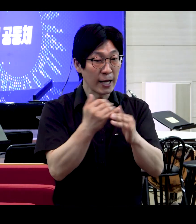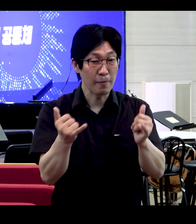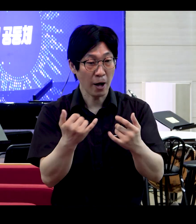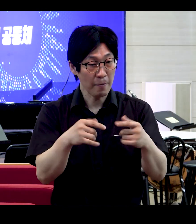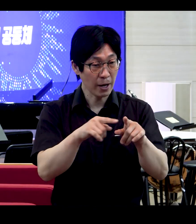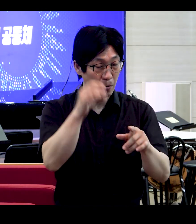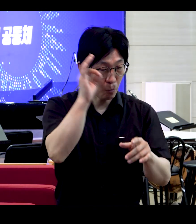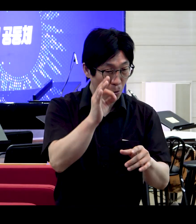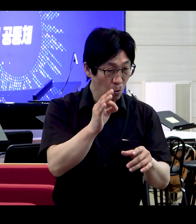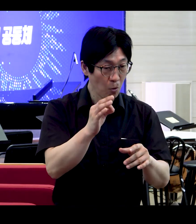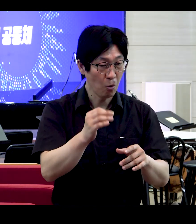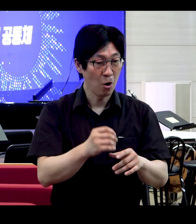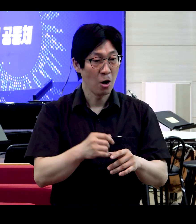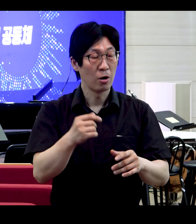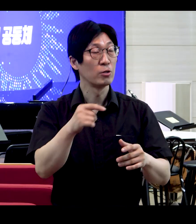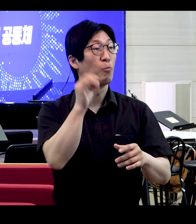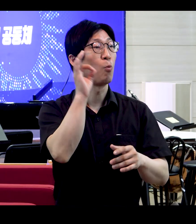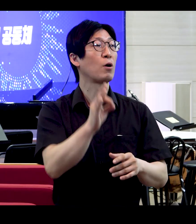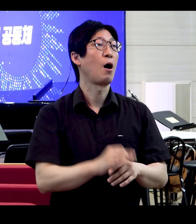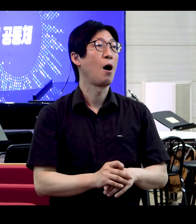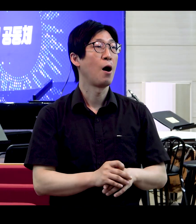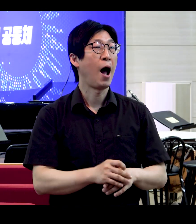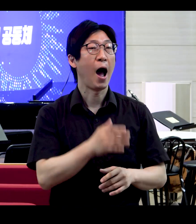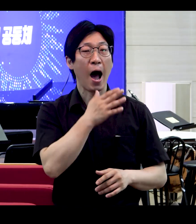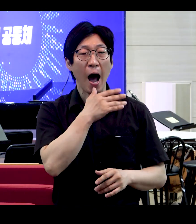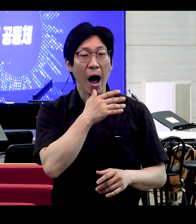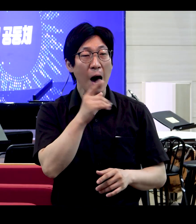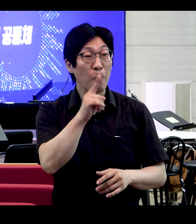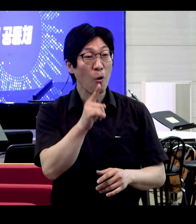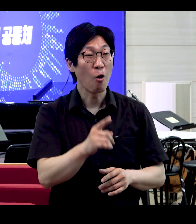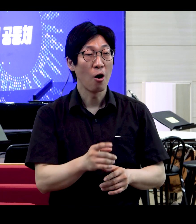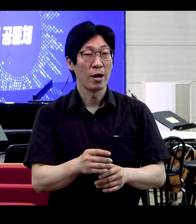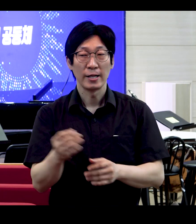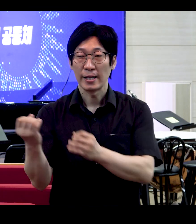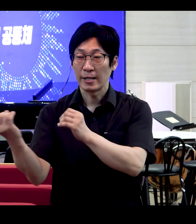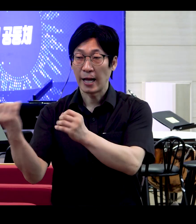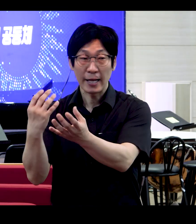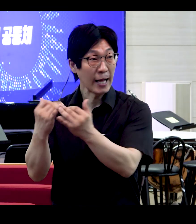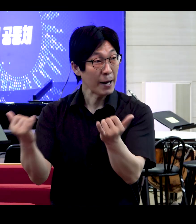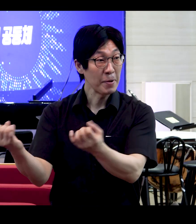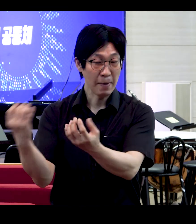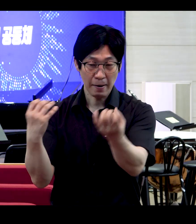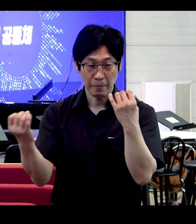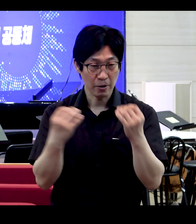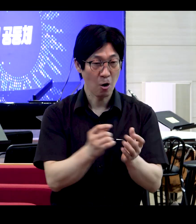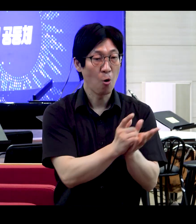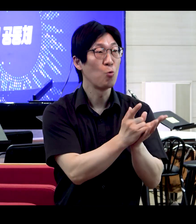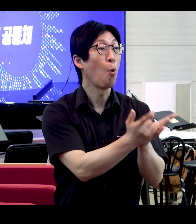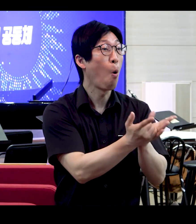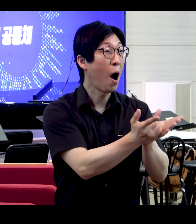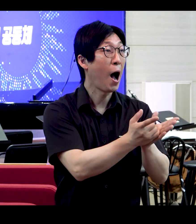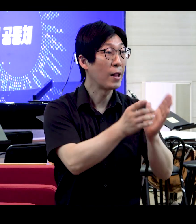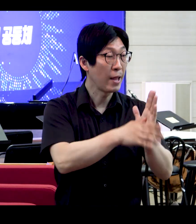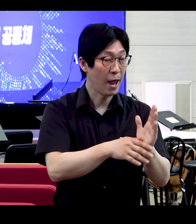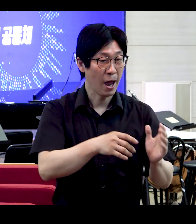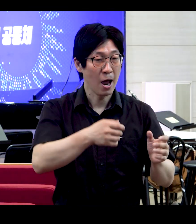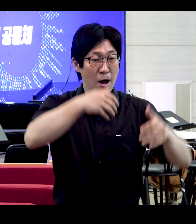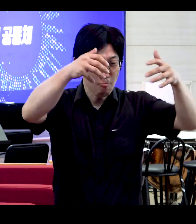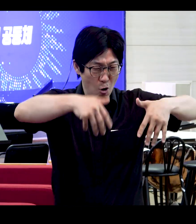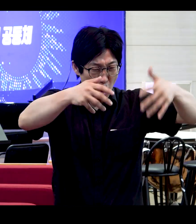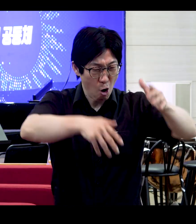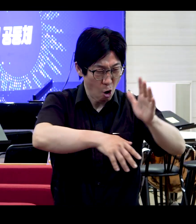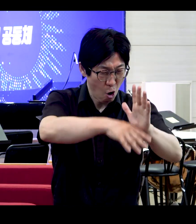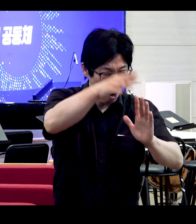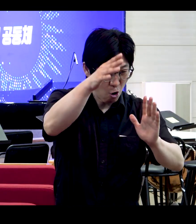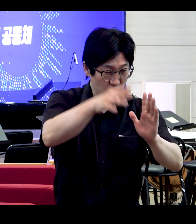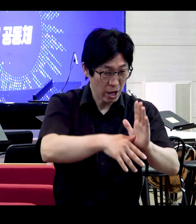확실하게 말합니다. 그랜드 캐년은 노아 홍수의 산물이다라고. 그랜드 캐년은 노아 홍수의